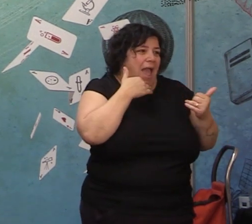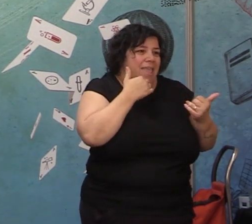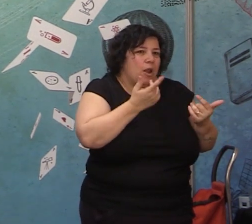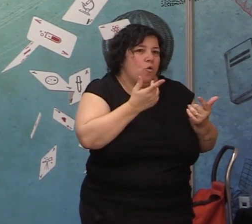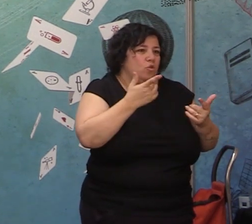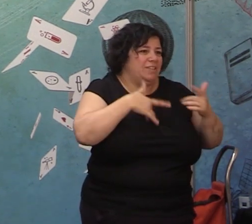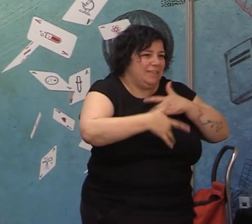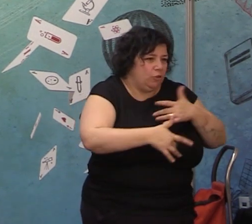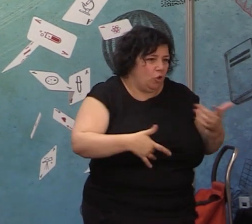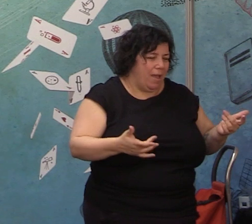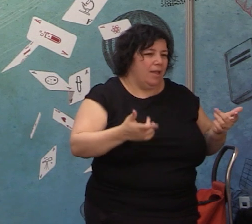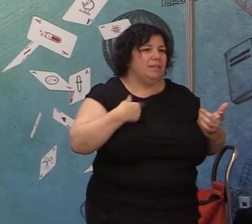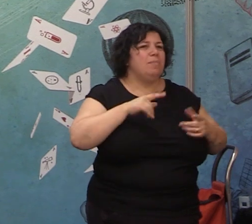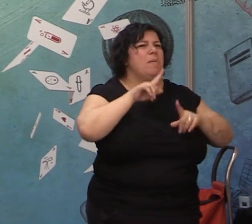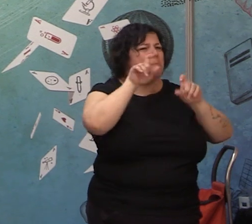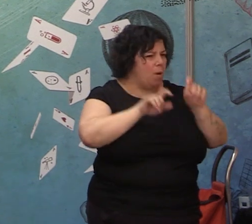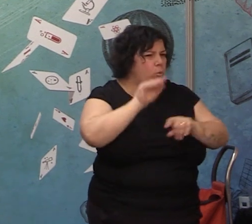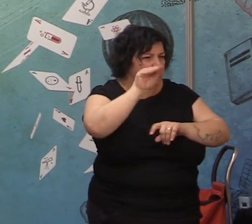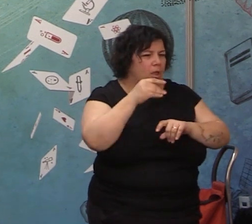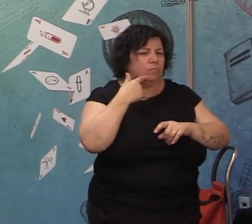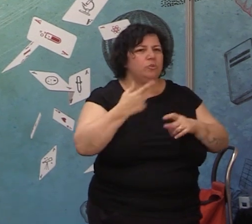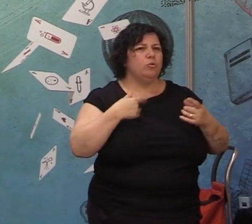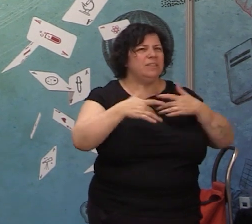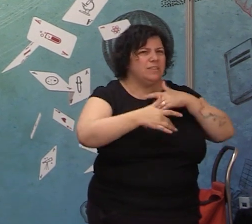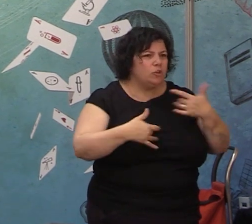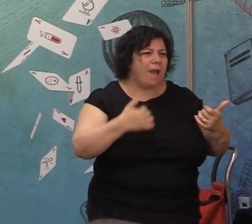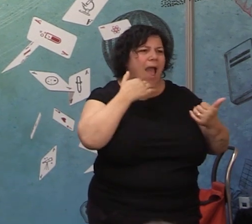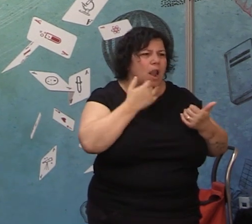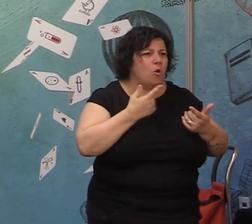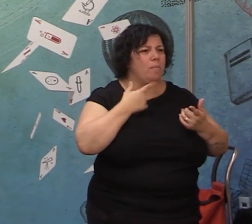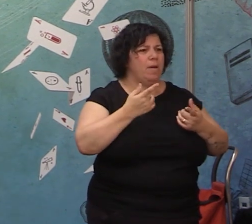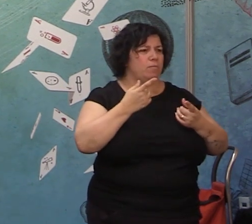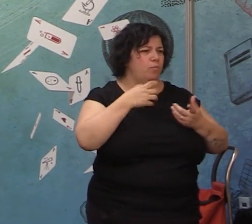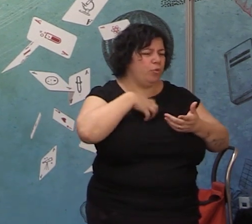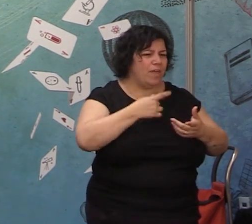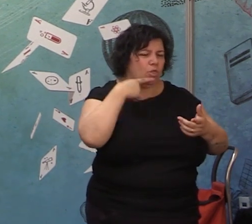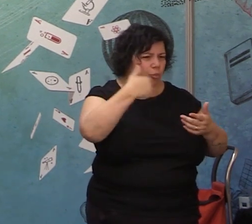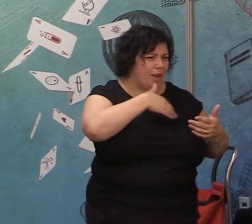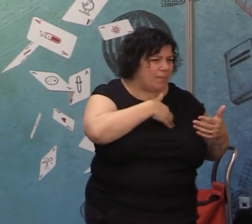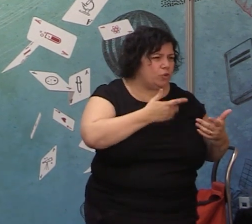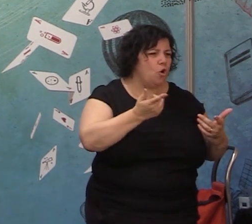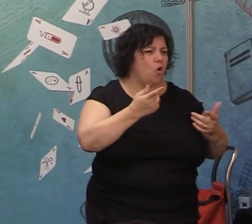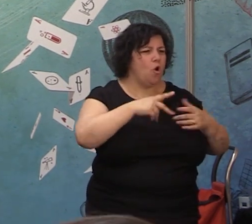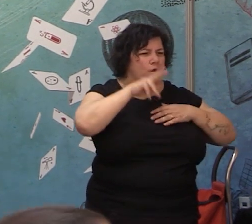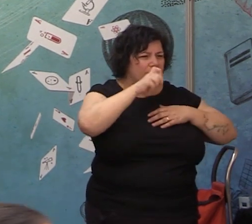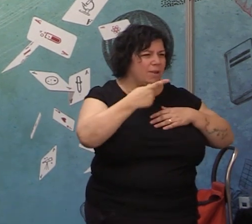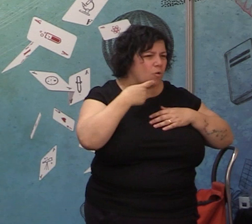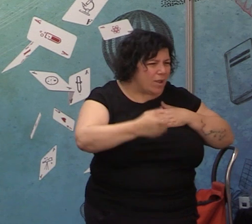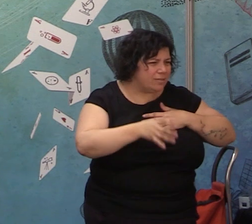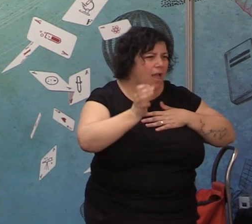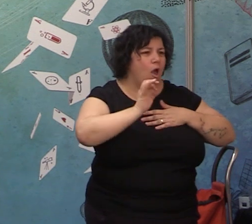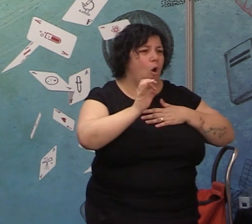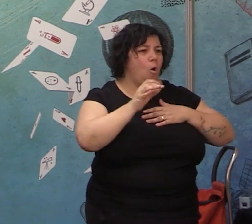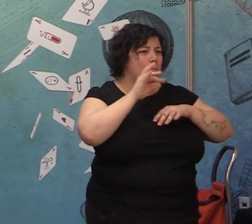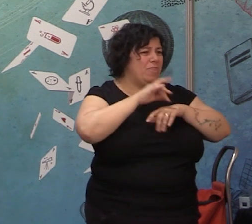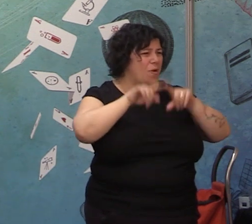algún síntoma, también preguntarle activamente pues si le duele el pecho, si le cuesta trabajo respirar, y ya el médico,